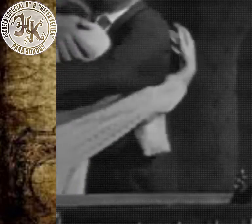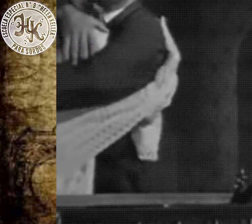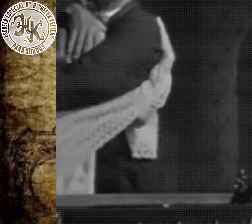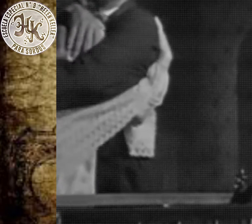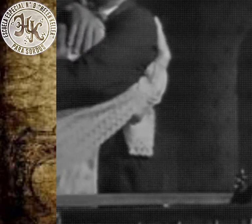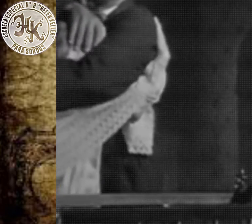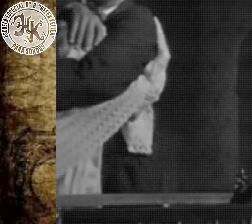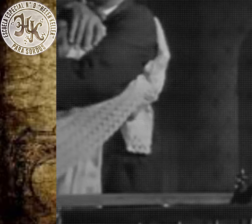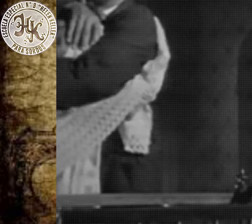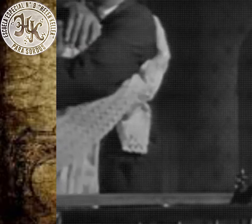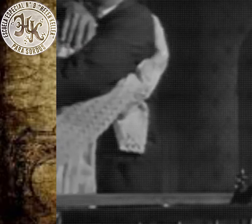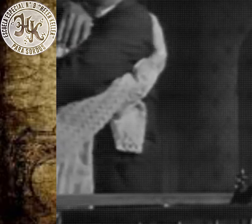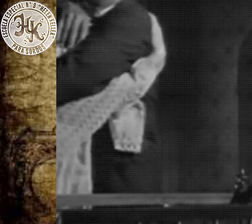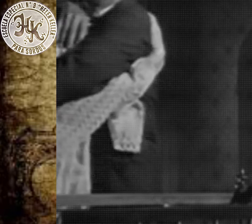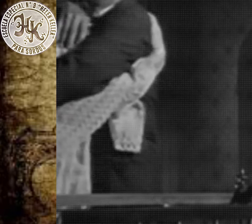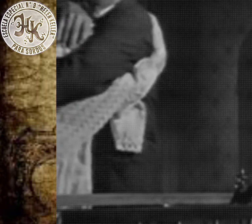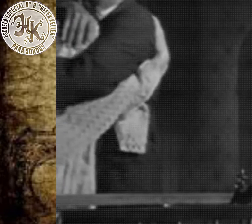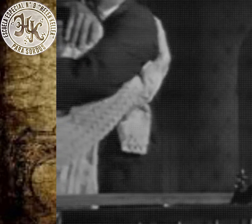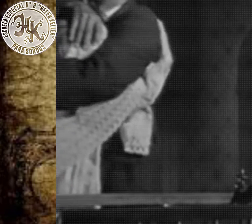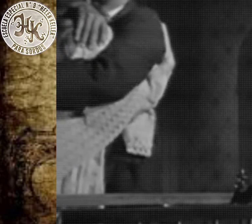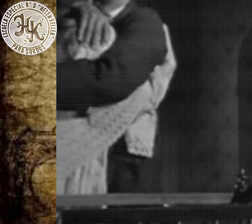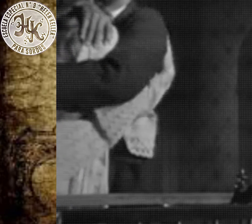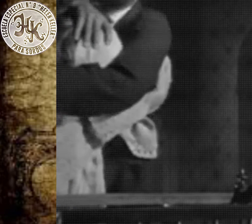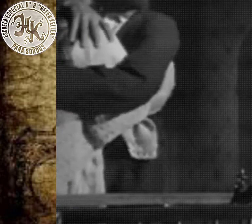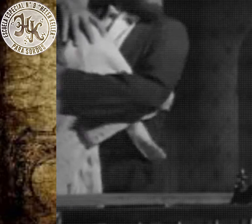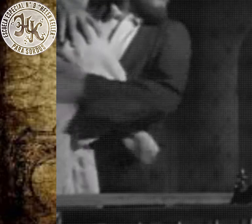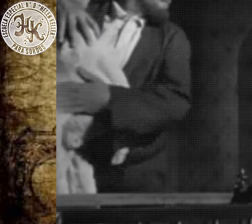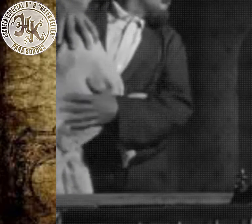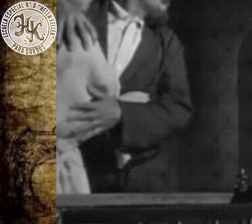Ahora puedo decirlo, creí que no se salvaba.